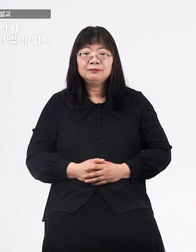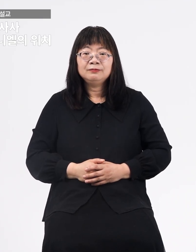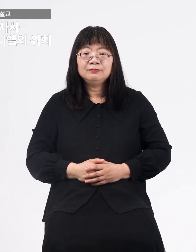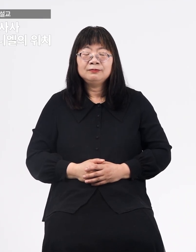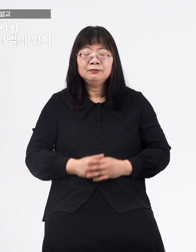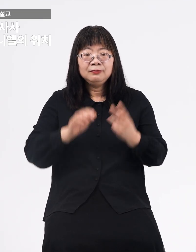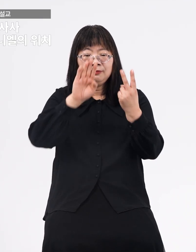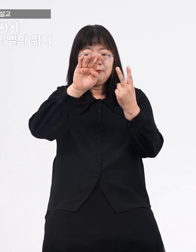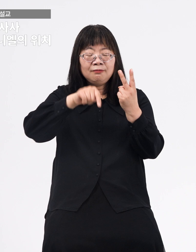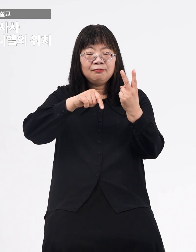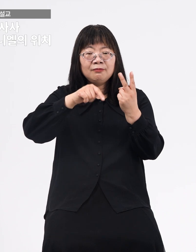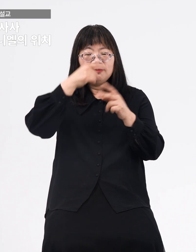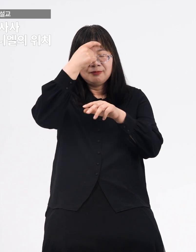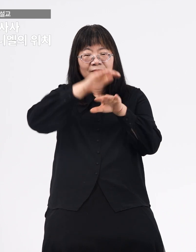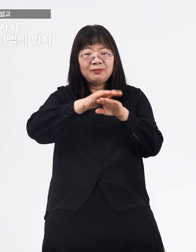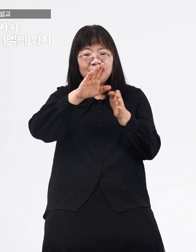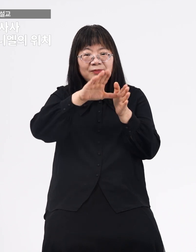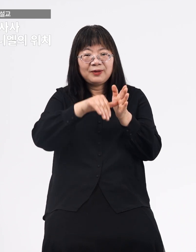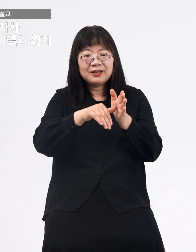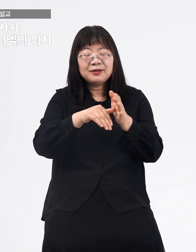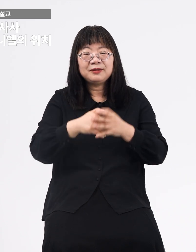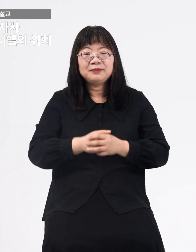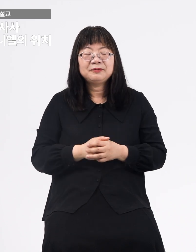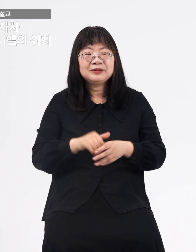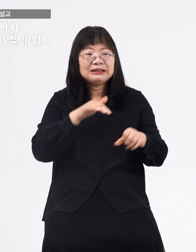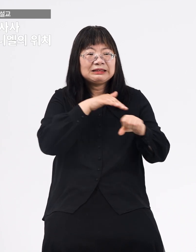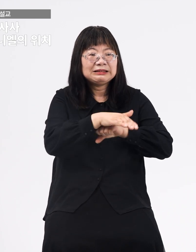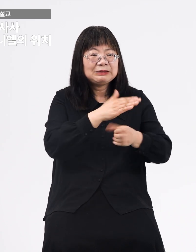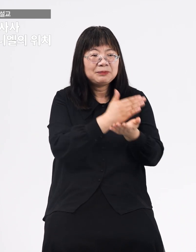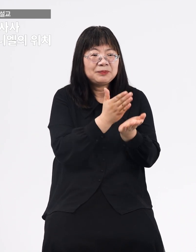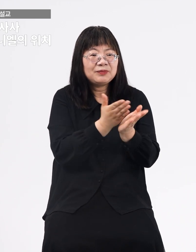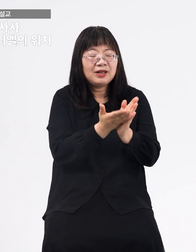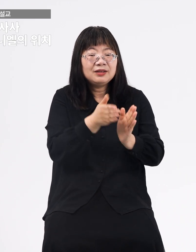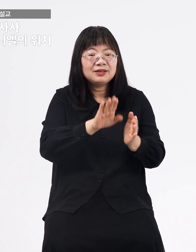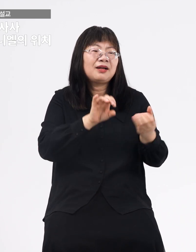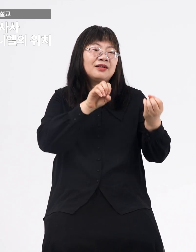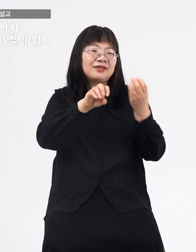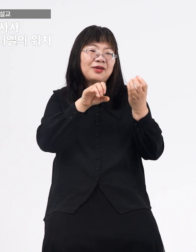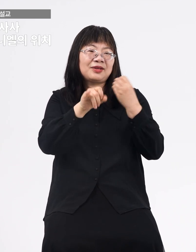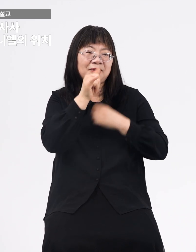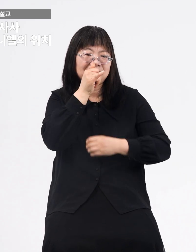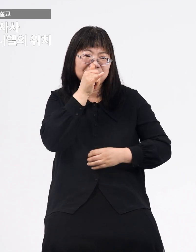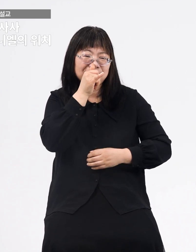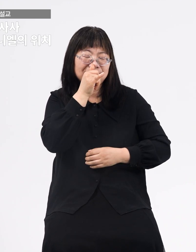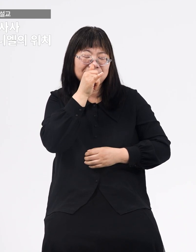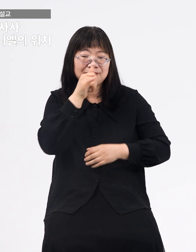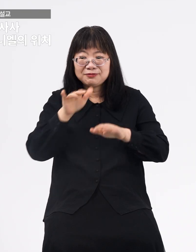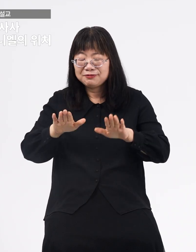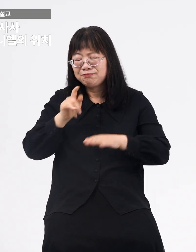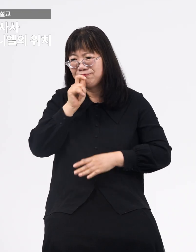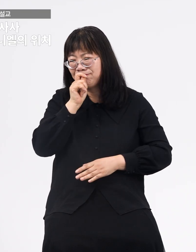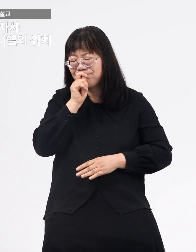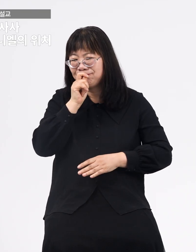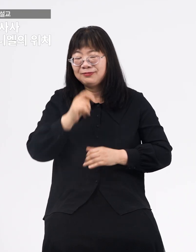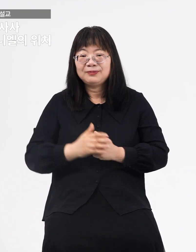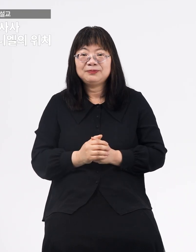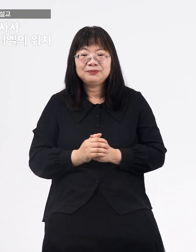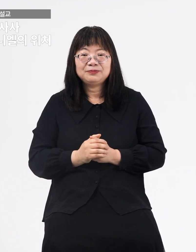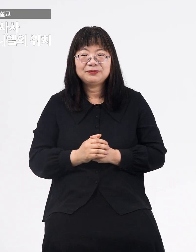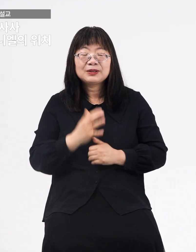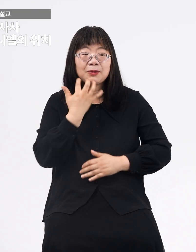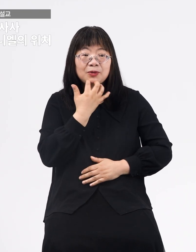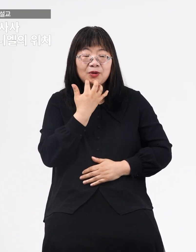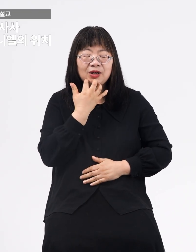2부 때는 그래도 버전은 여러 가지지만 대답이 나오던데. 무슨 말을 했는지